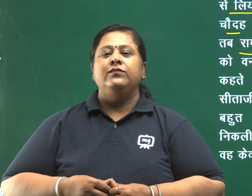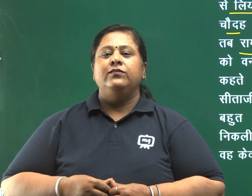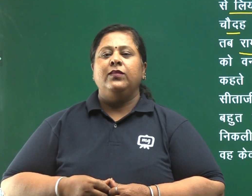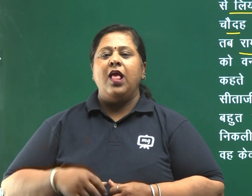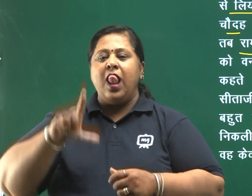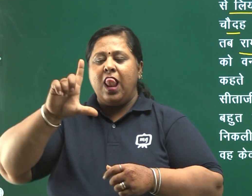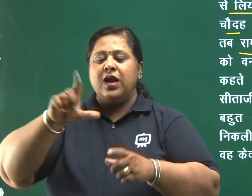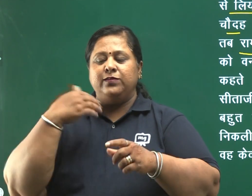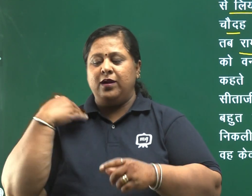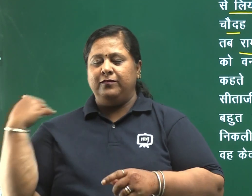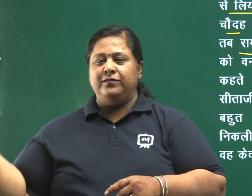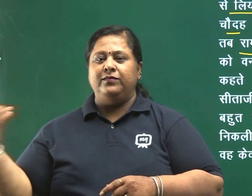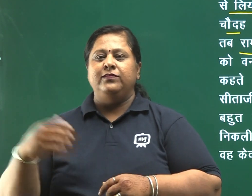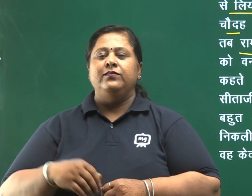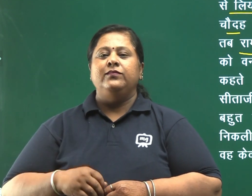लक्ष्मण